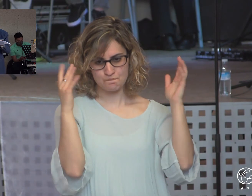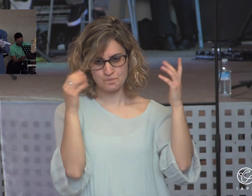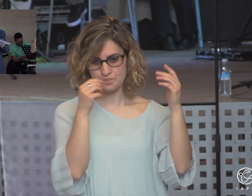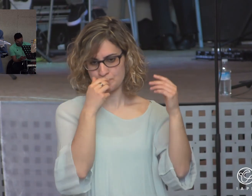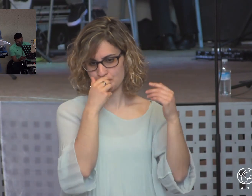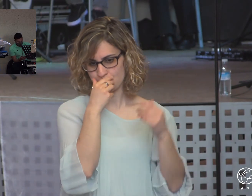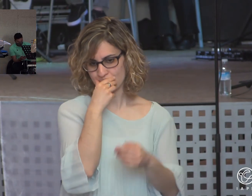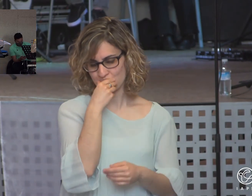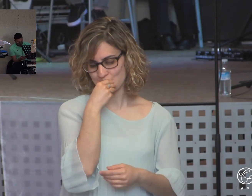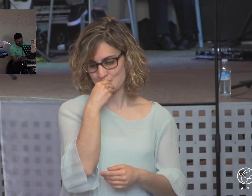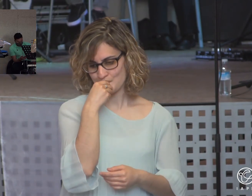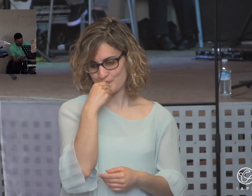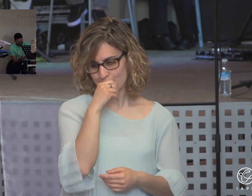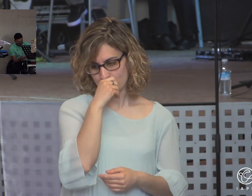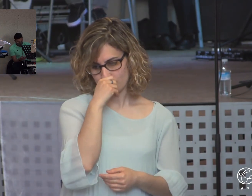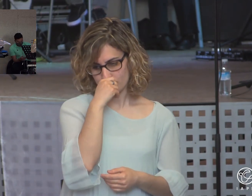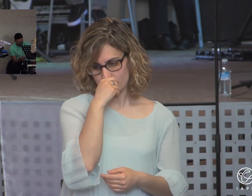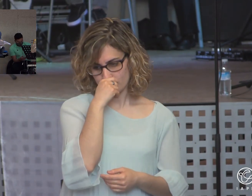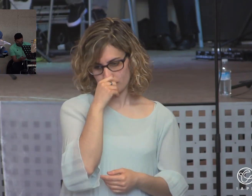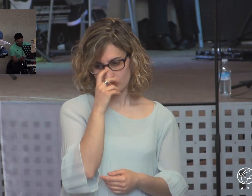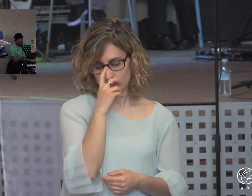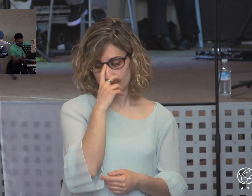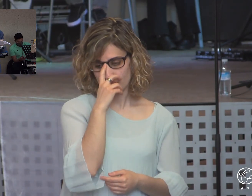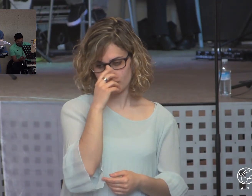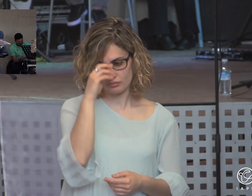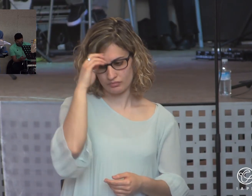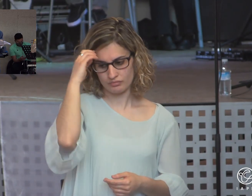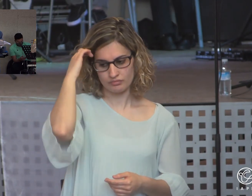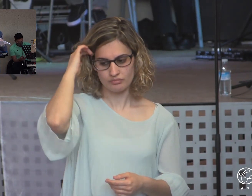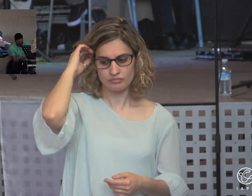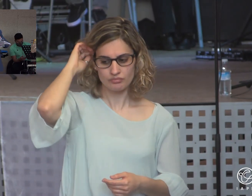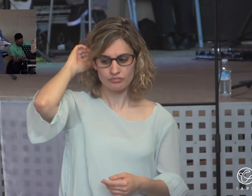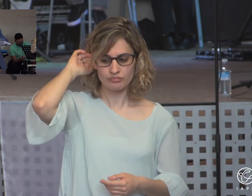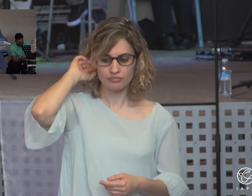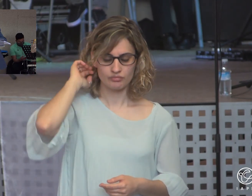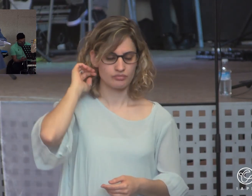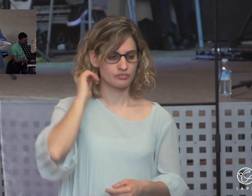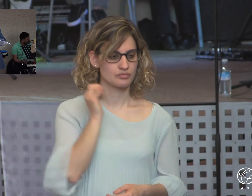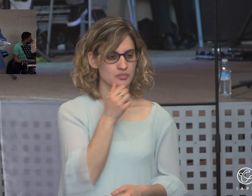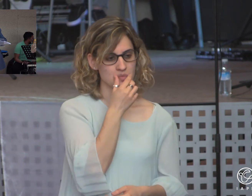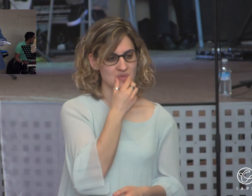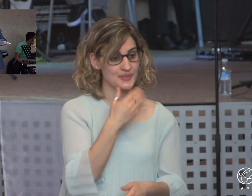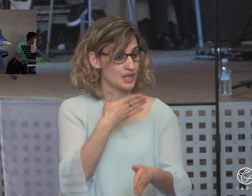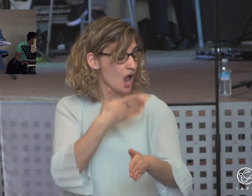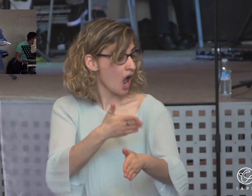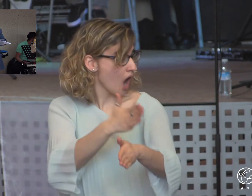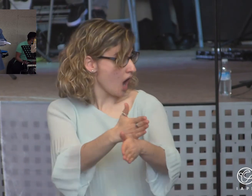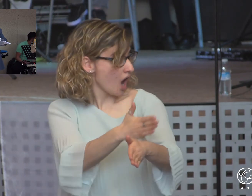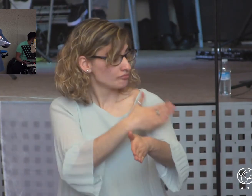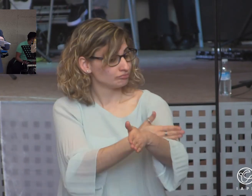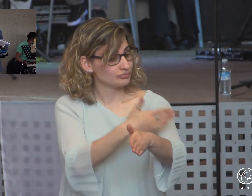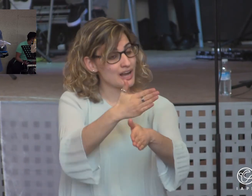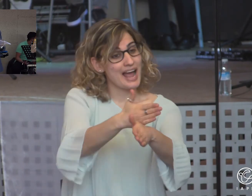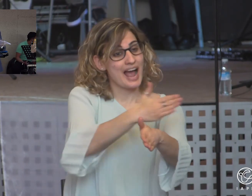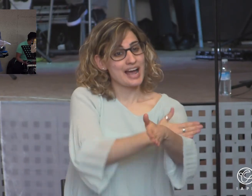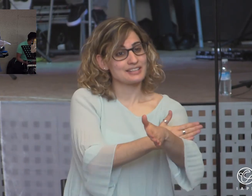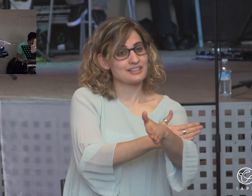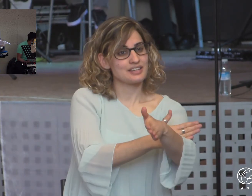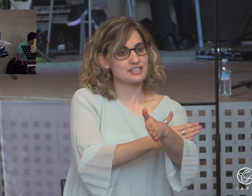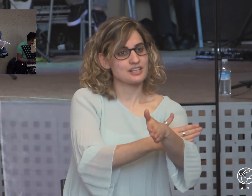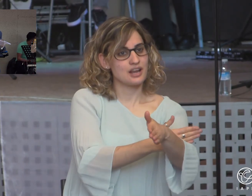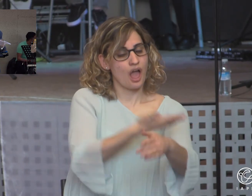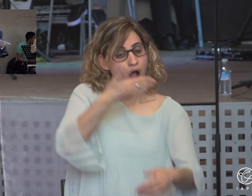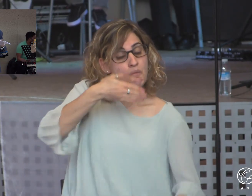Unos días antes, el Señor Jesús, sentado con los 12, el libro de Lucas 22,